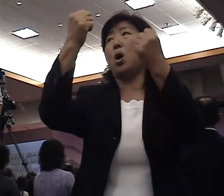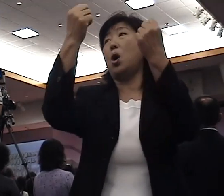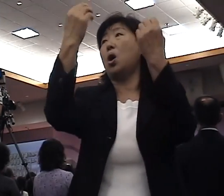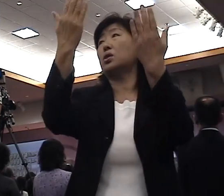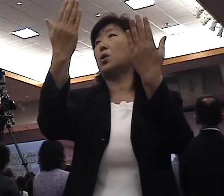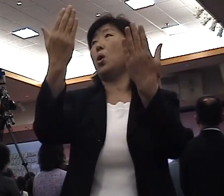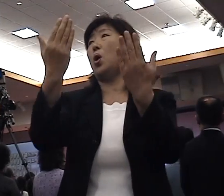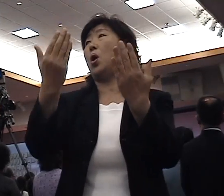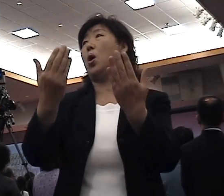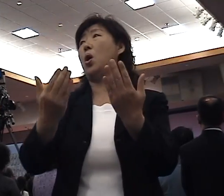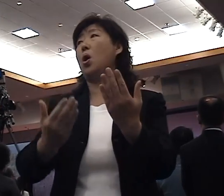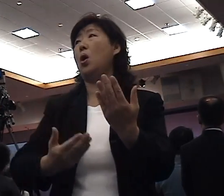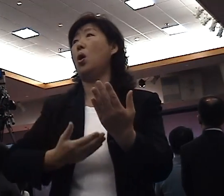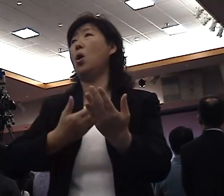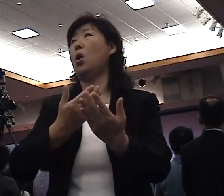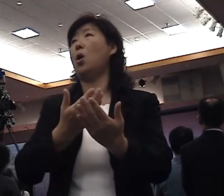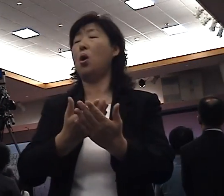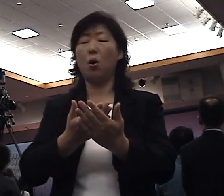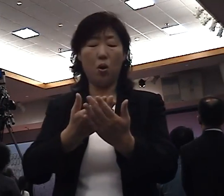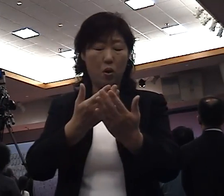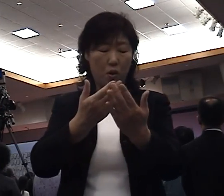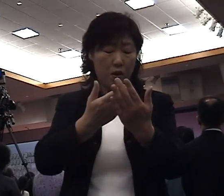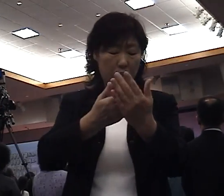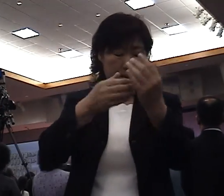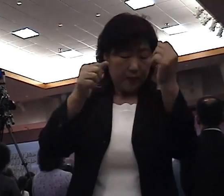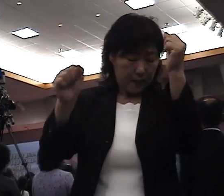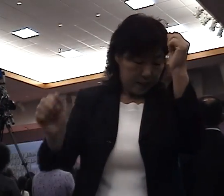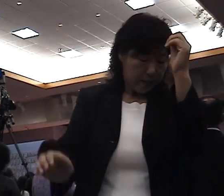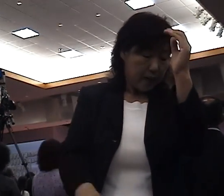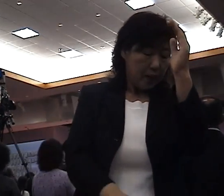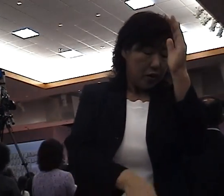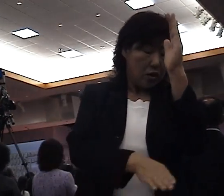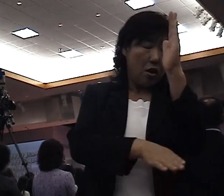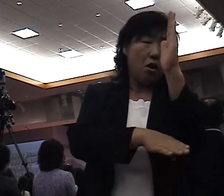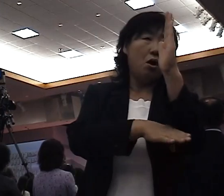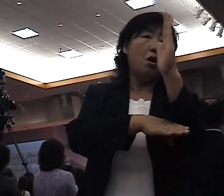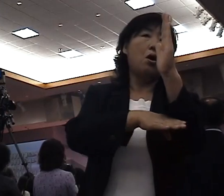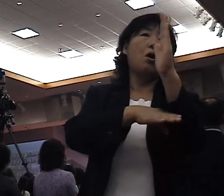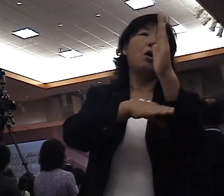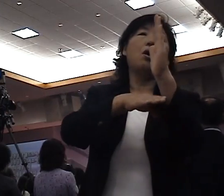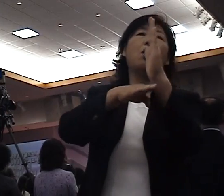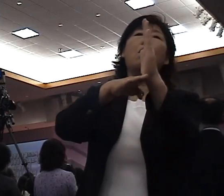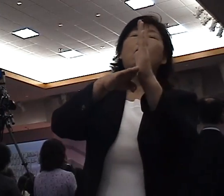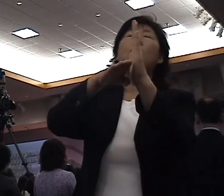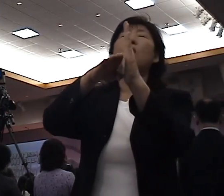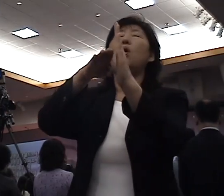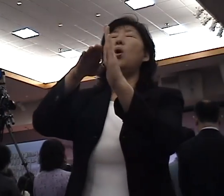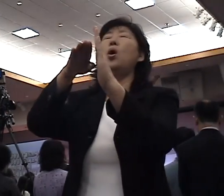살피소서. 죄